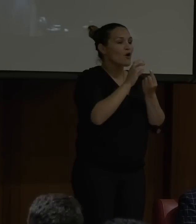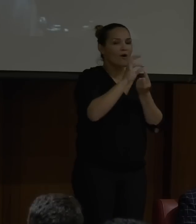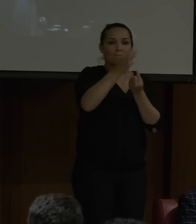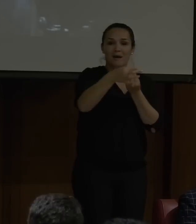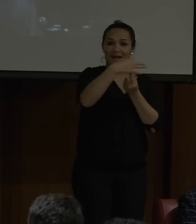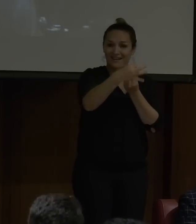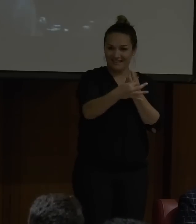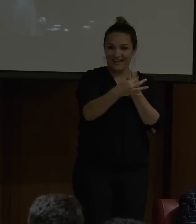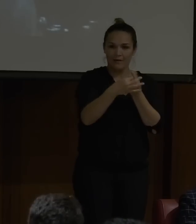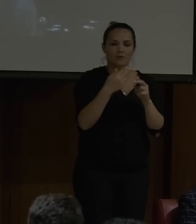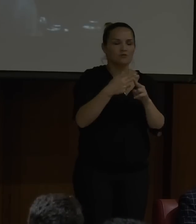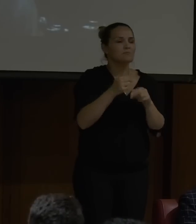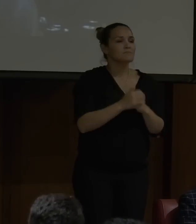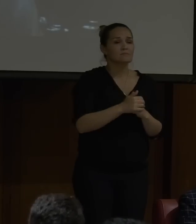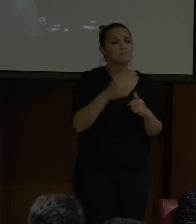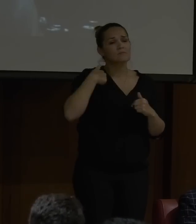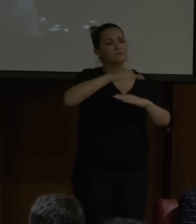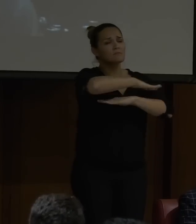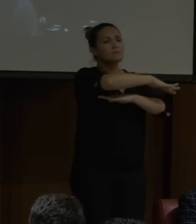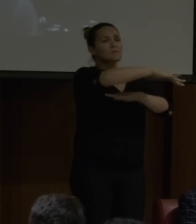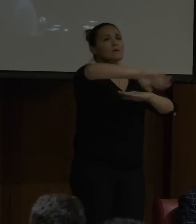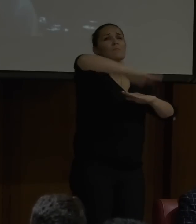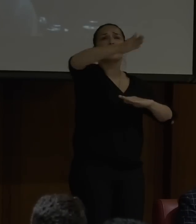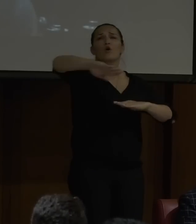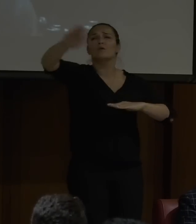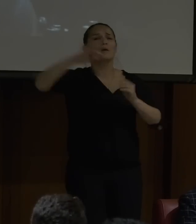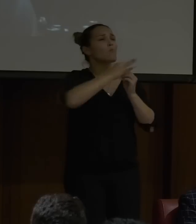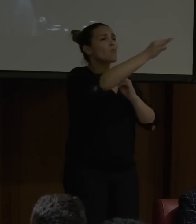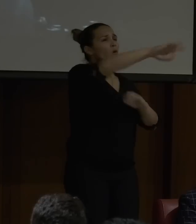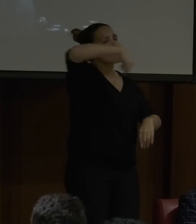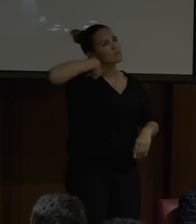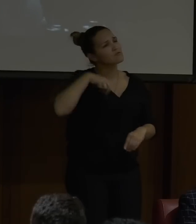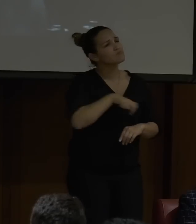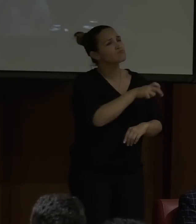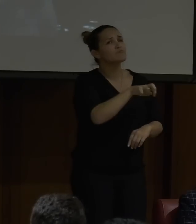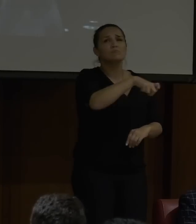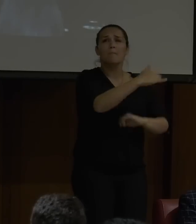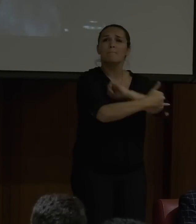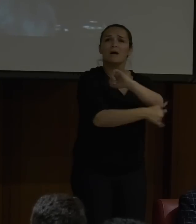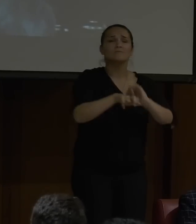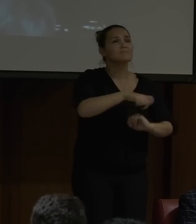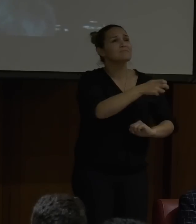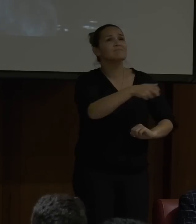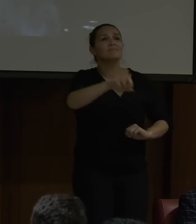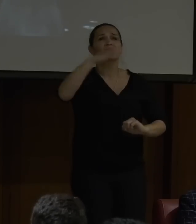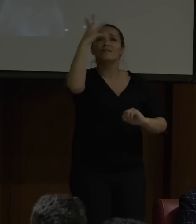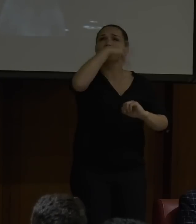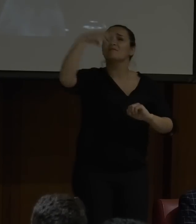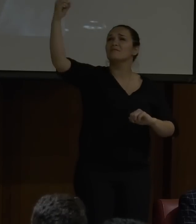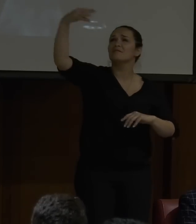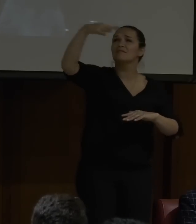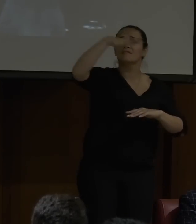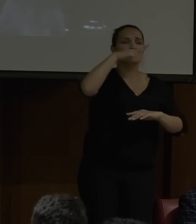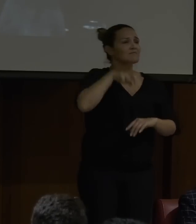estuve paseando por veredas y montañas, solo un arrebol de mayo embellecía la